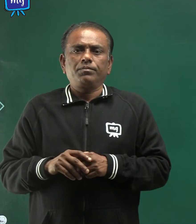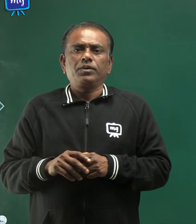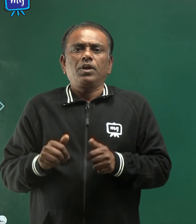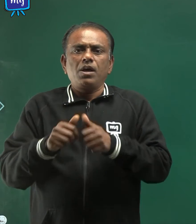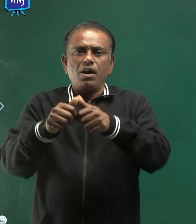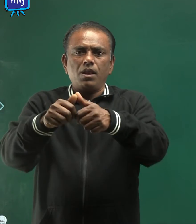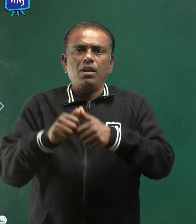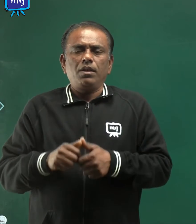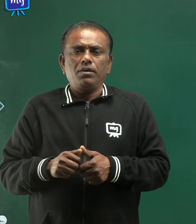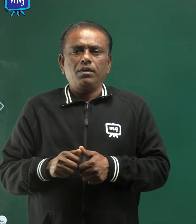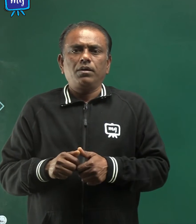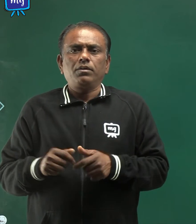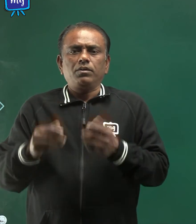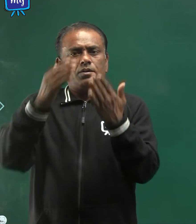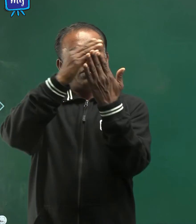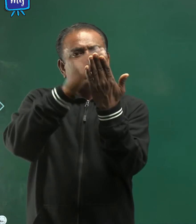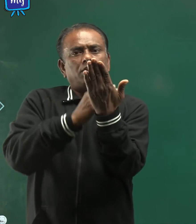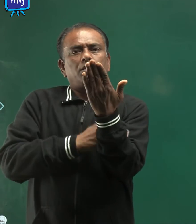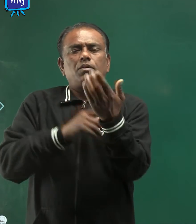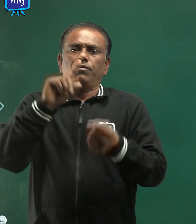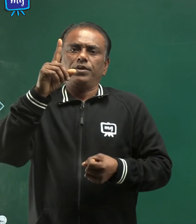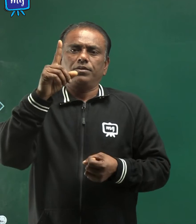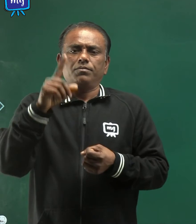हल। चरण 1,